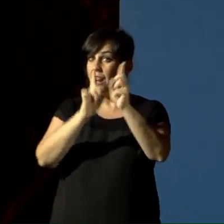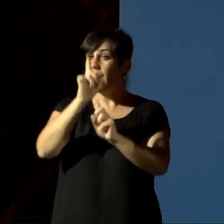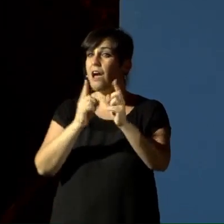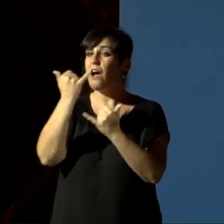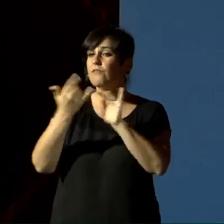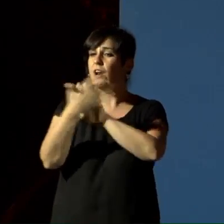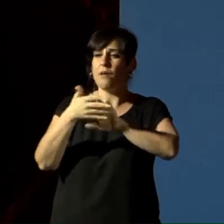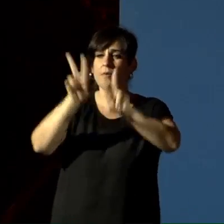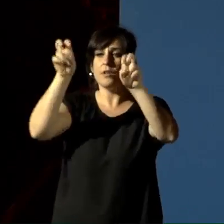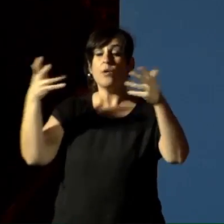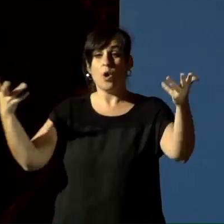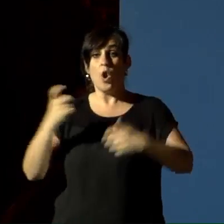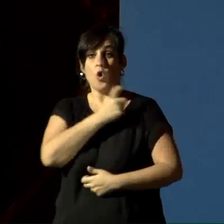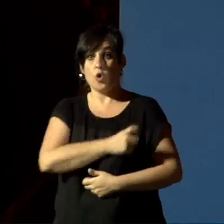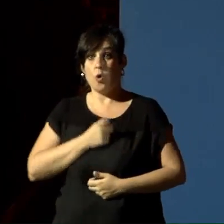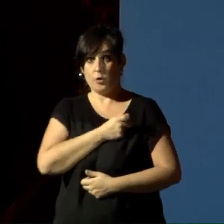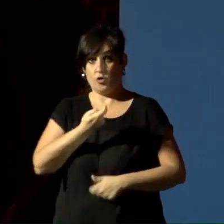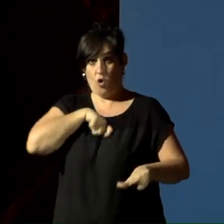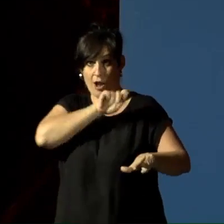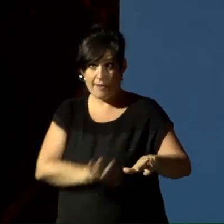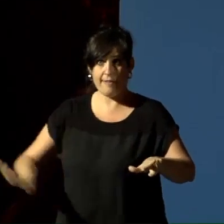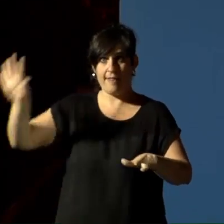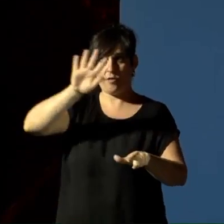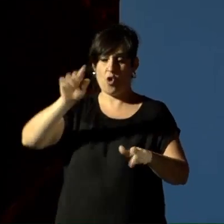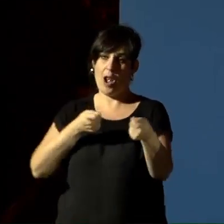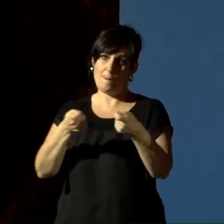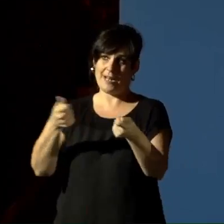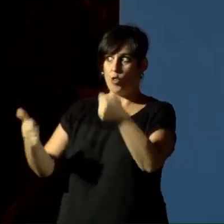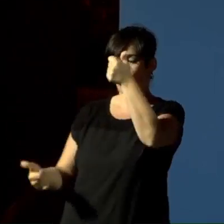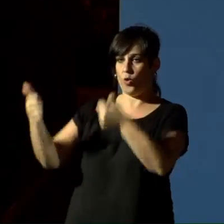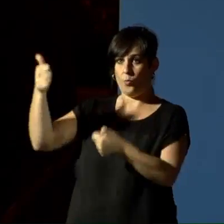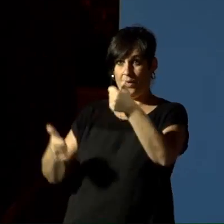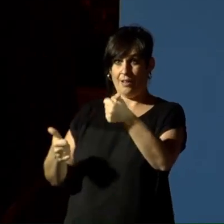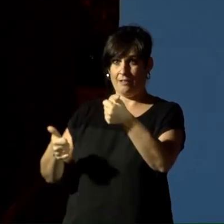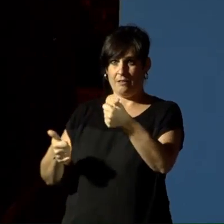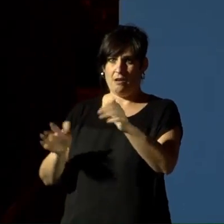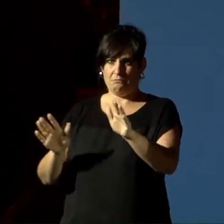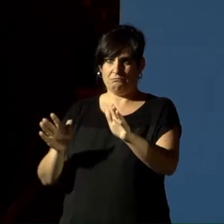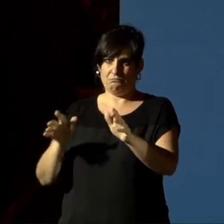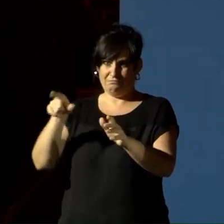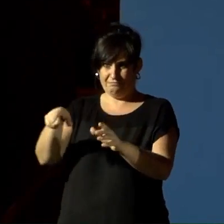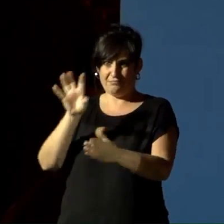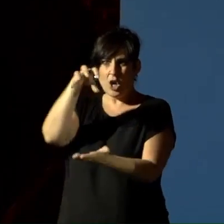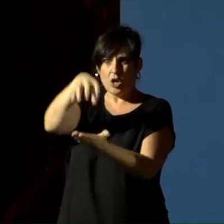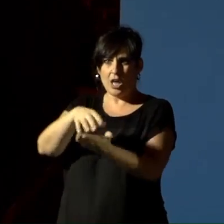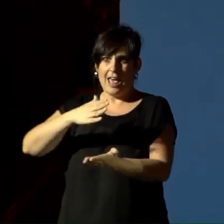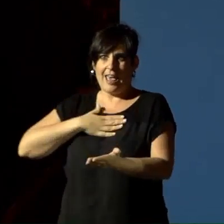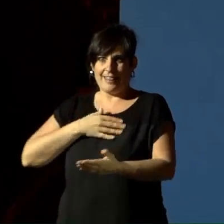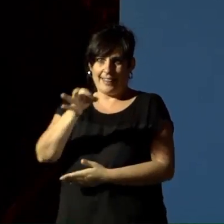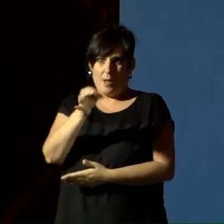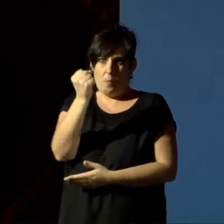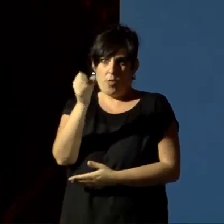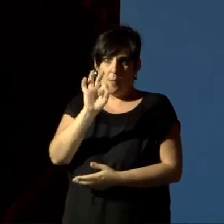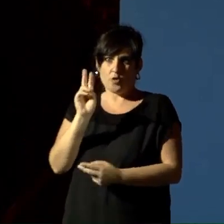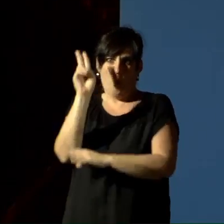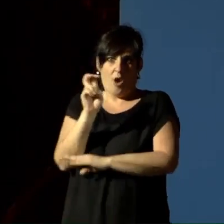Comisión Nacional do Mercado da Competencia, que non son de Podemos, nin de Marea, nin son hippies, nin